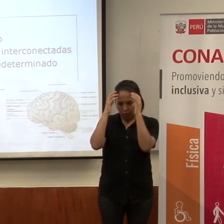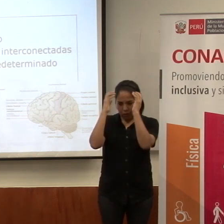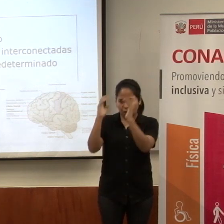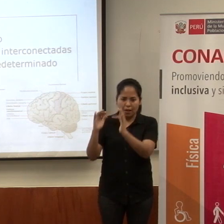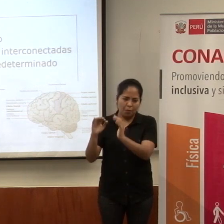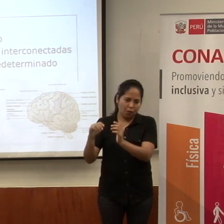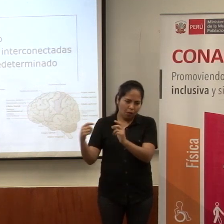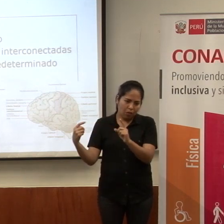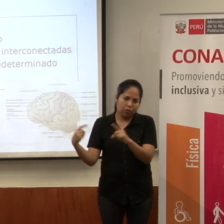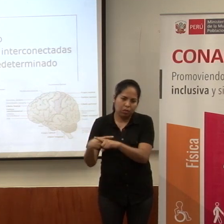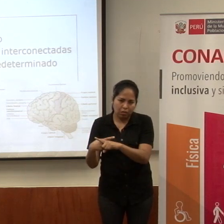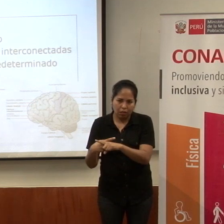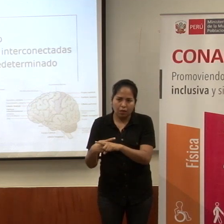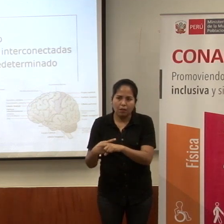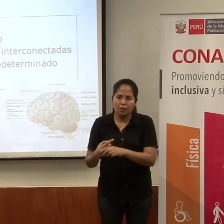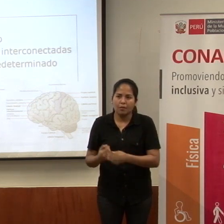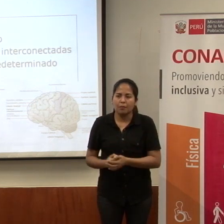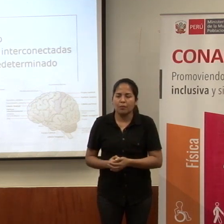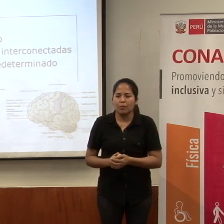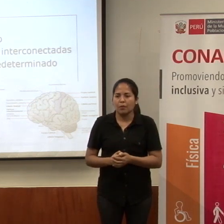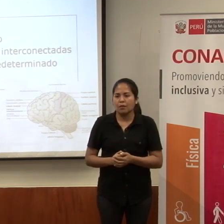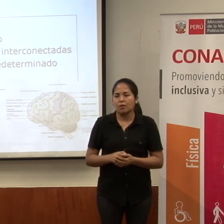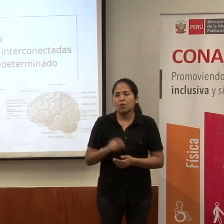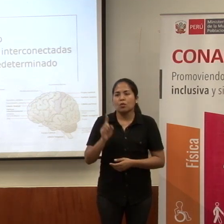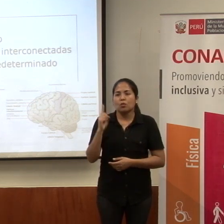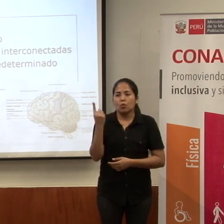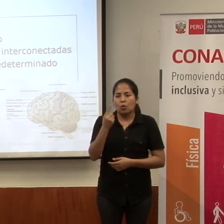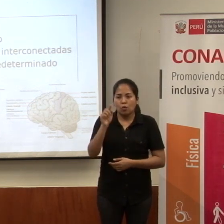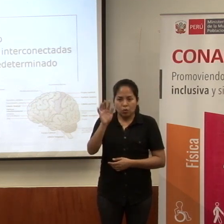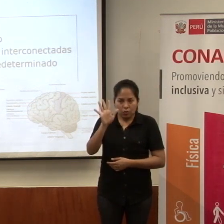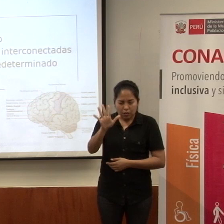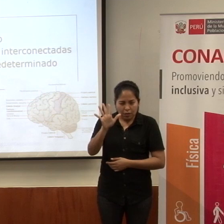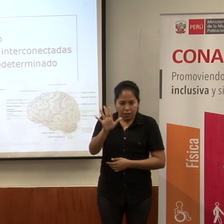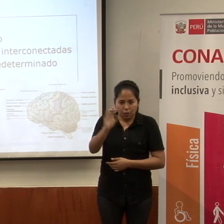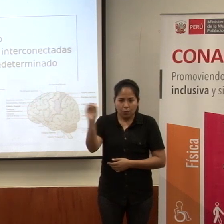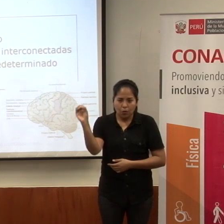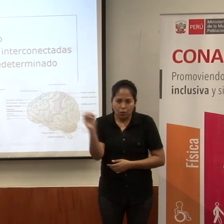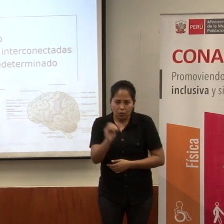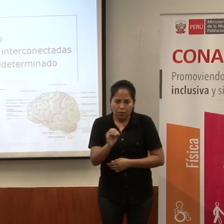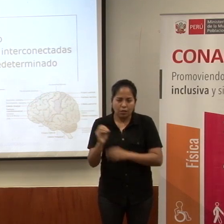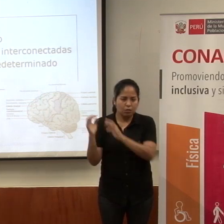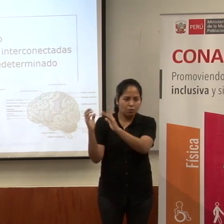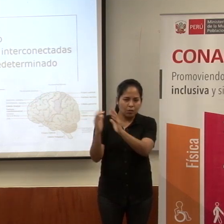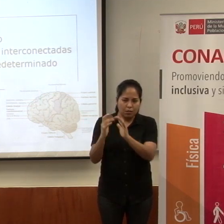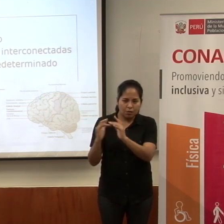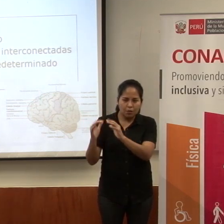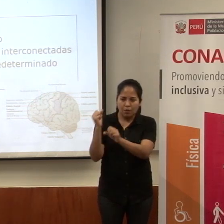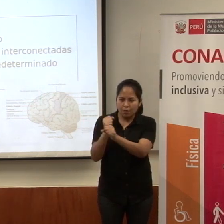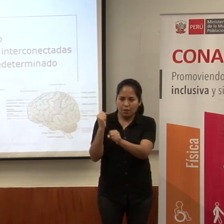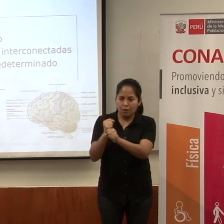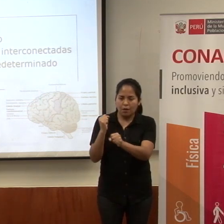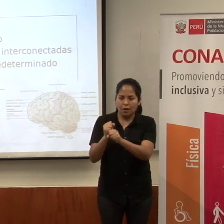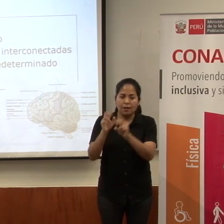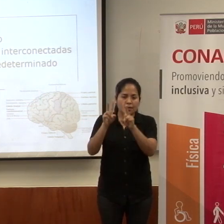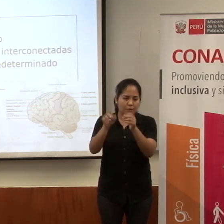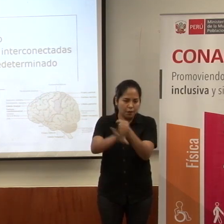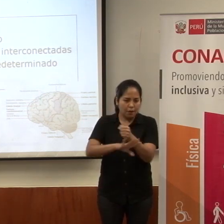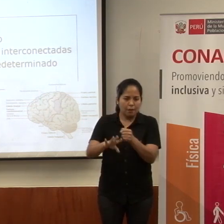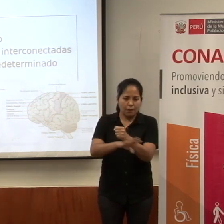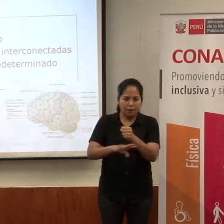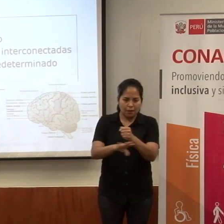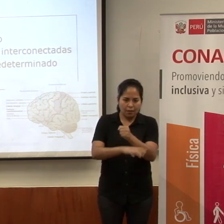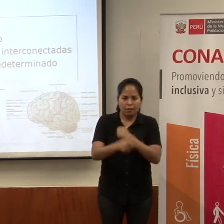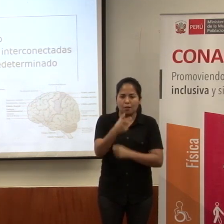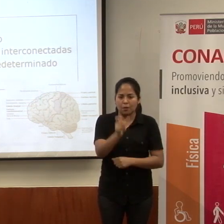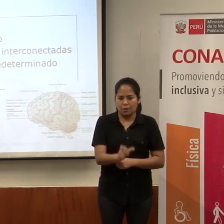nacidos. 4 centros, solo 5% de las neuronas dedicadas a la condición básica del ser humano, que